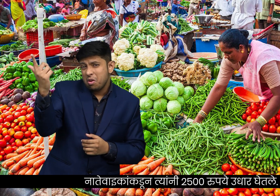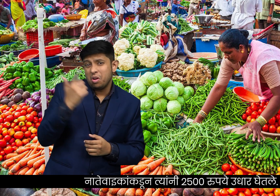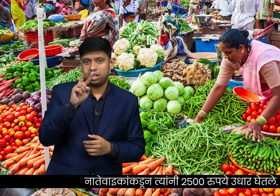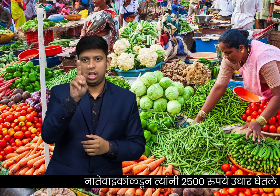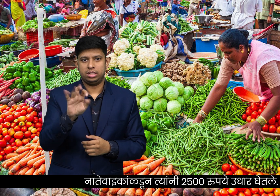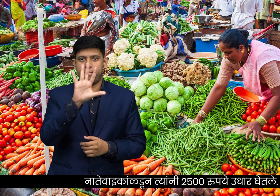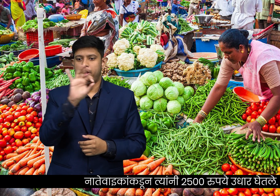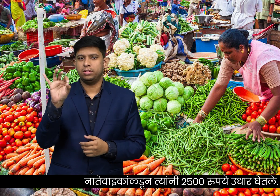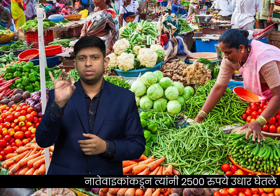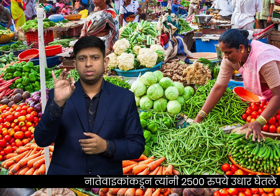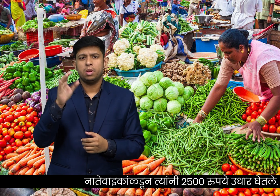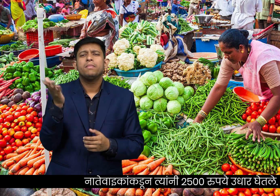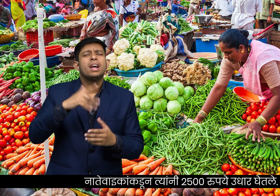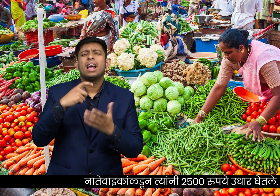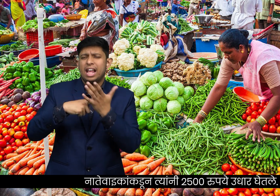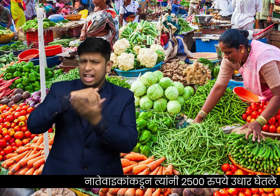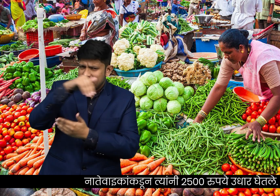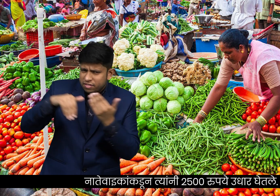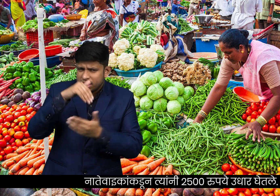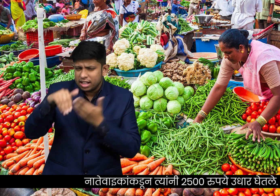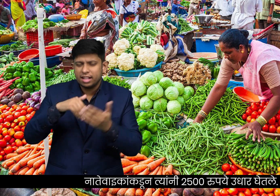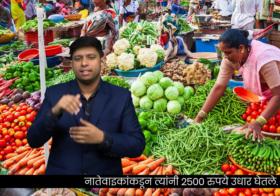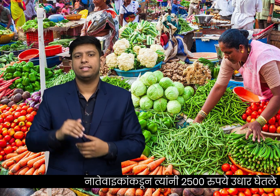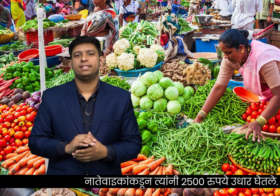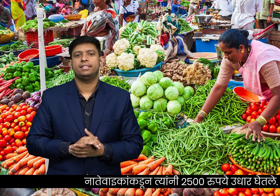नातेवाईकाकडून त्यांनी 250 रुपये उधार घेतले.